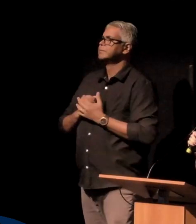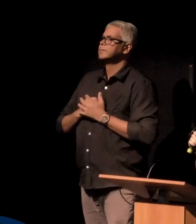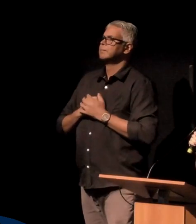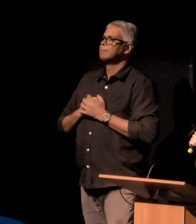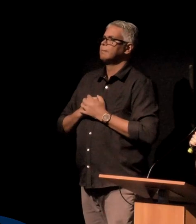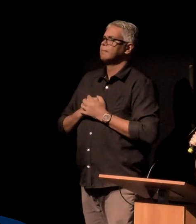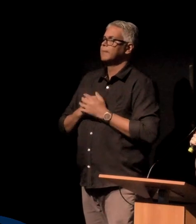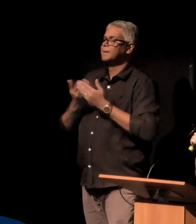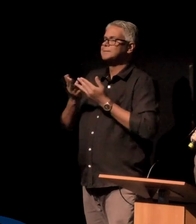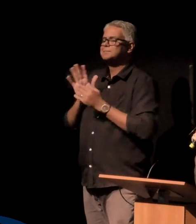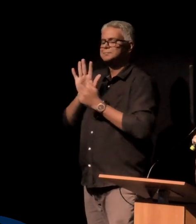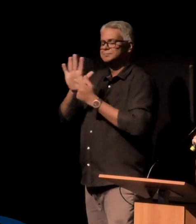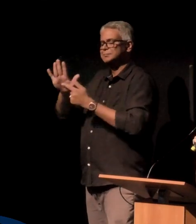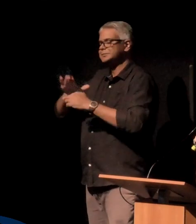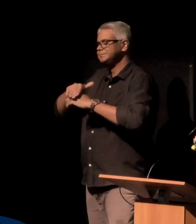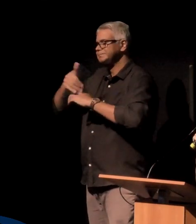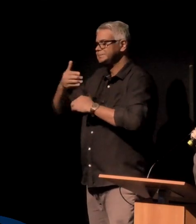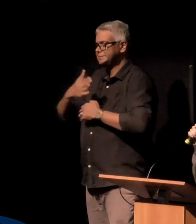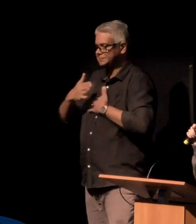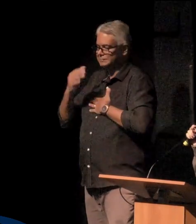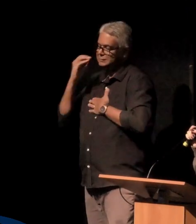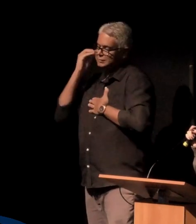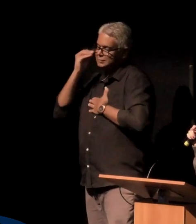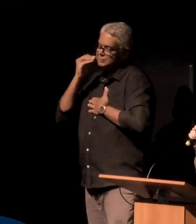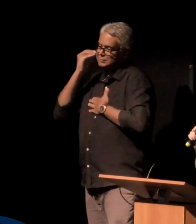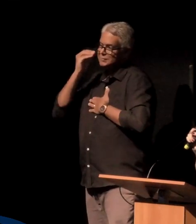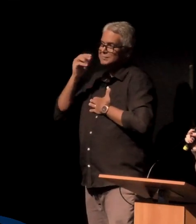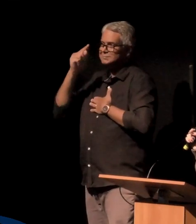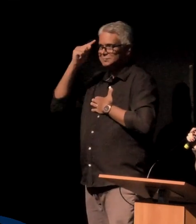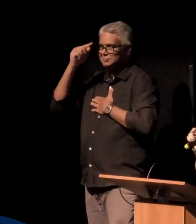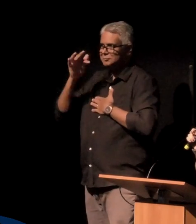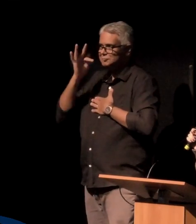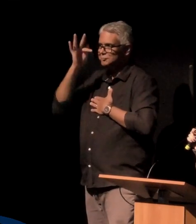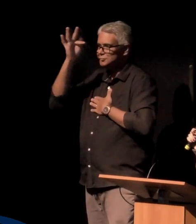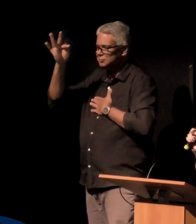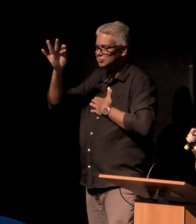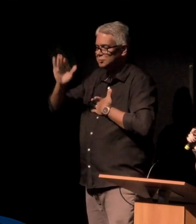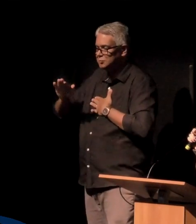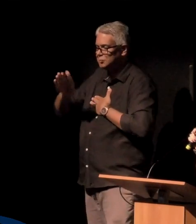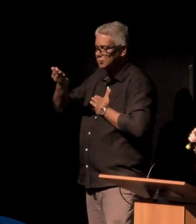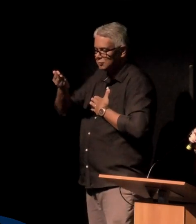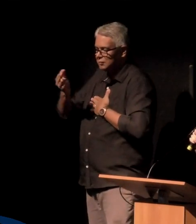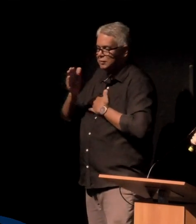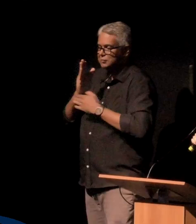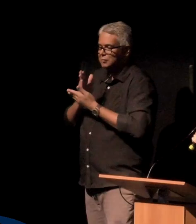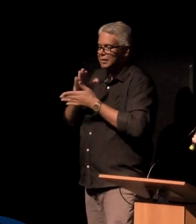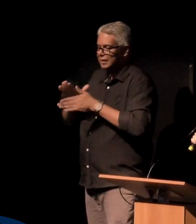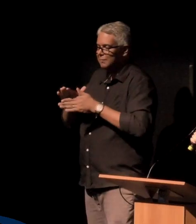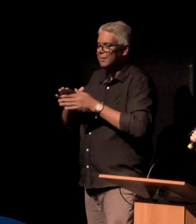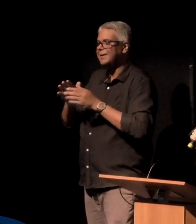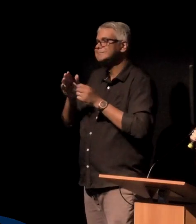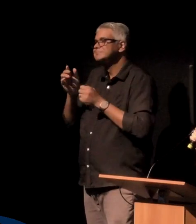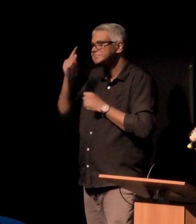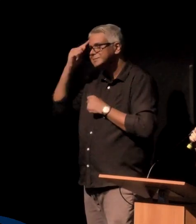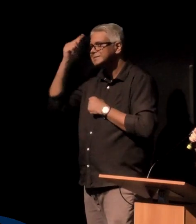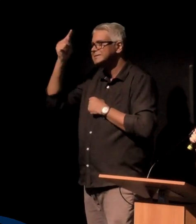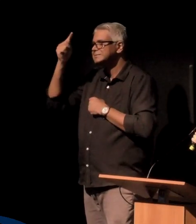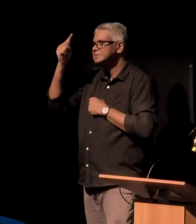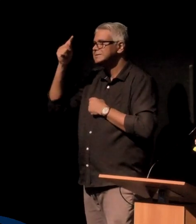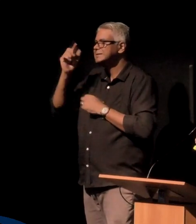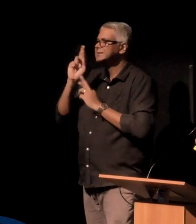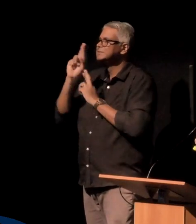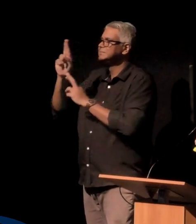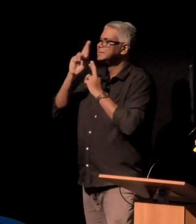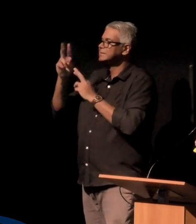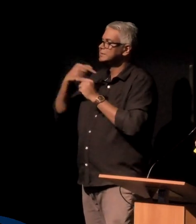mais da experiência né quem sabe depois que ela acabar eu consiga apresentar para vocês de alguma forma né talvez a gente colocar no